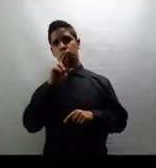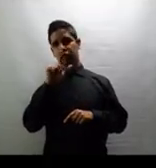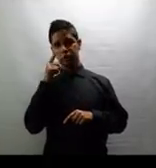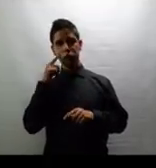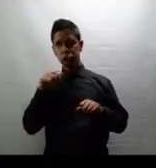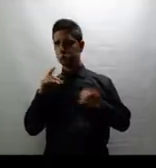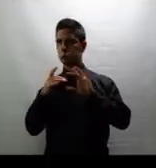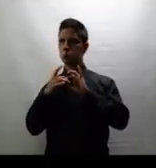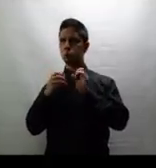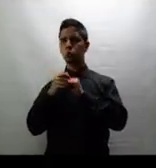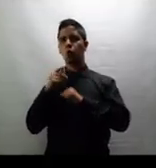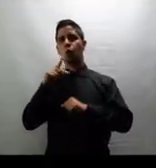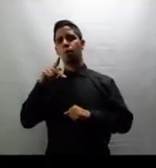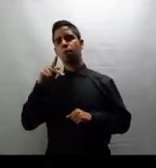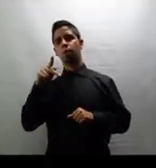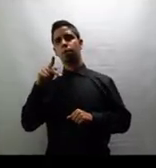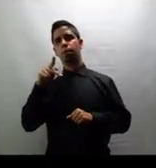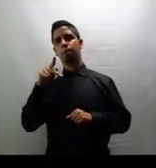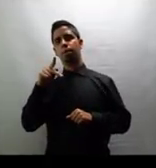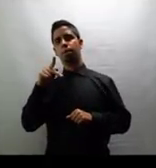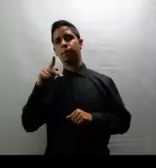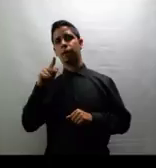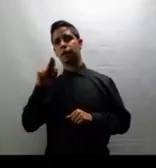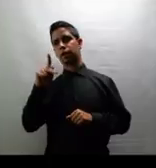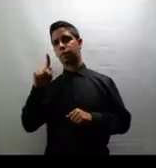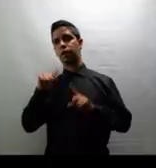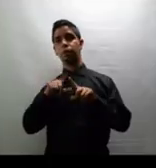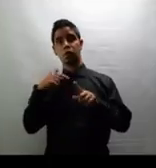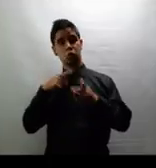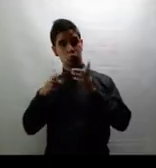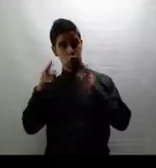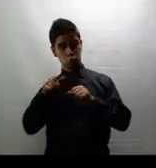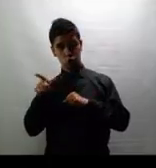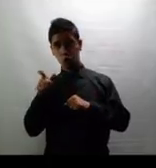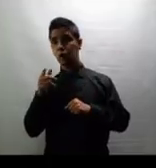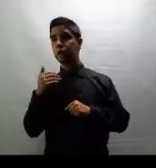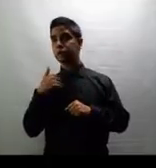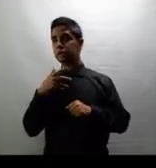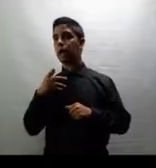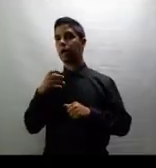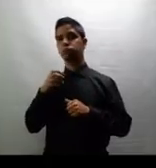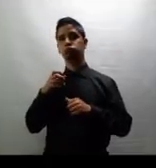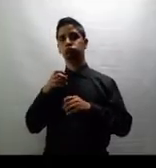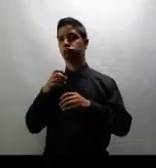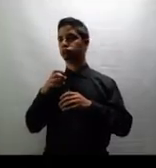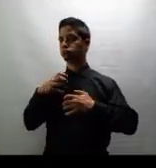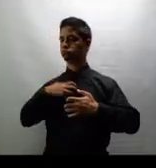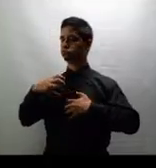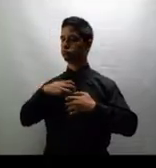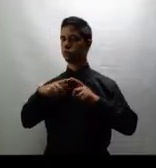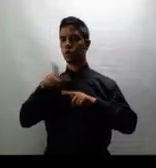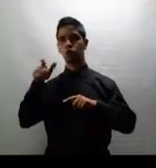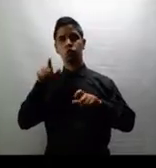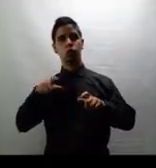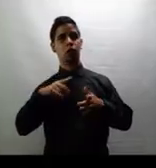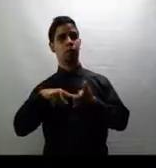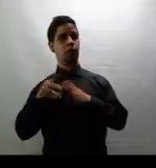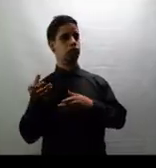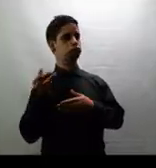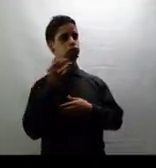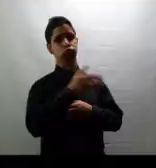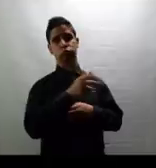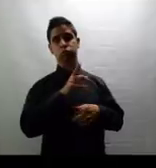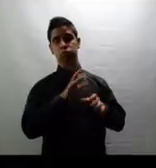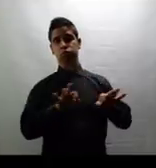no le habían pedido permiso y la editora protestó y tuvieron que pagar el dinero rapidito porque habían inclusive usaron la